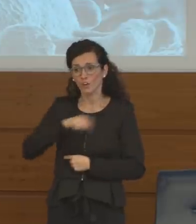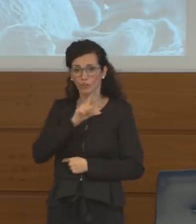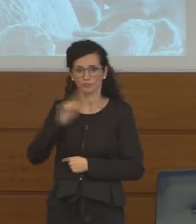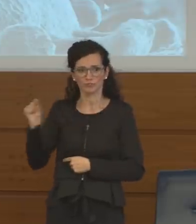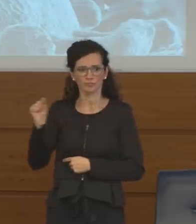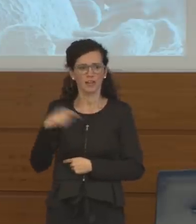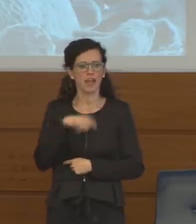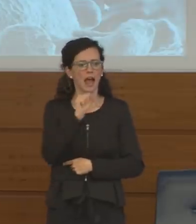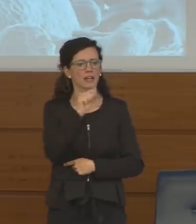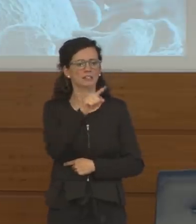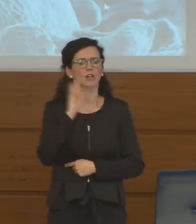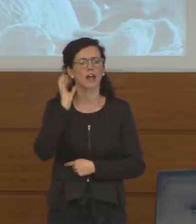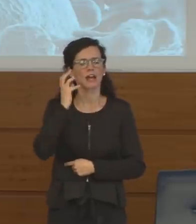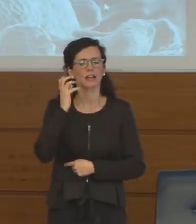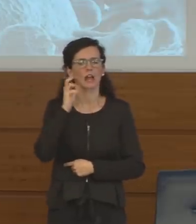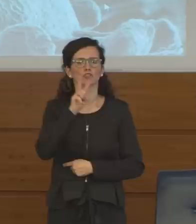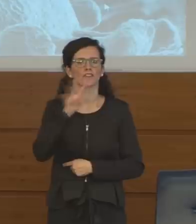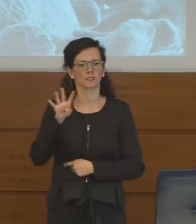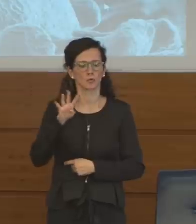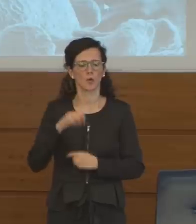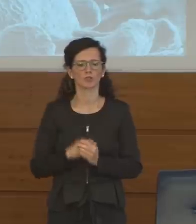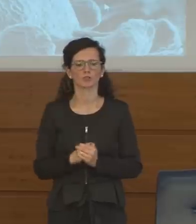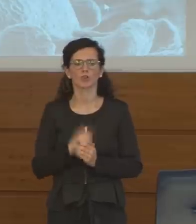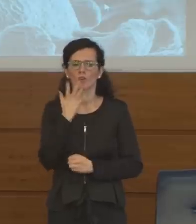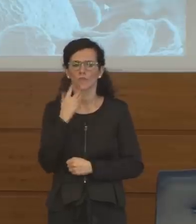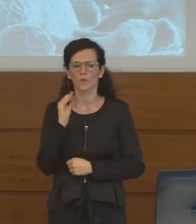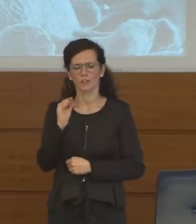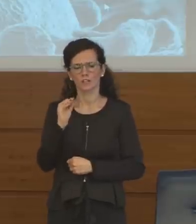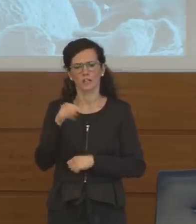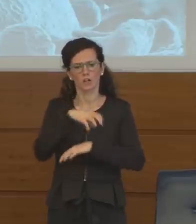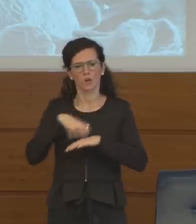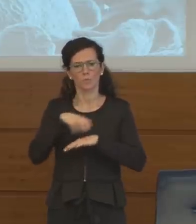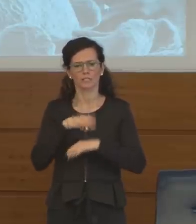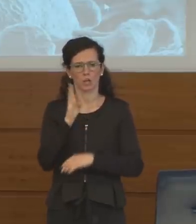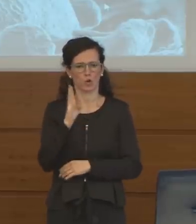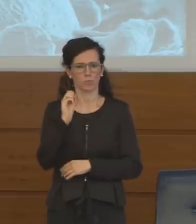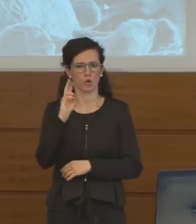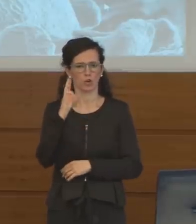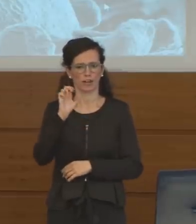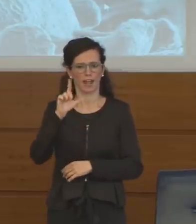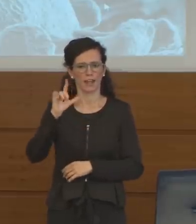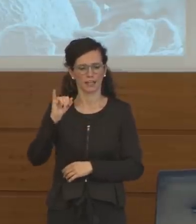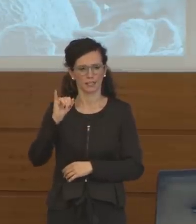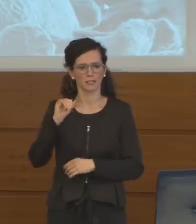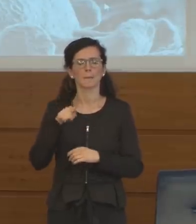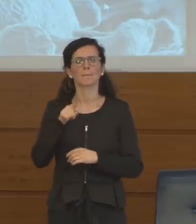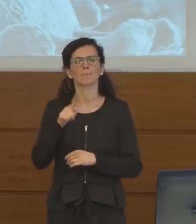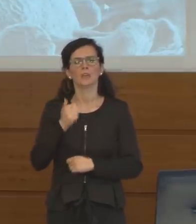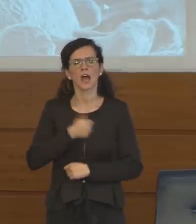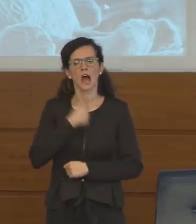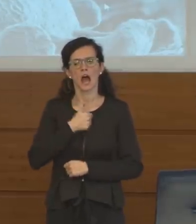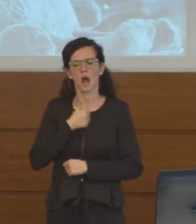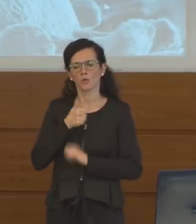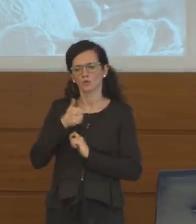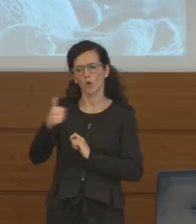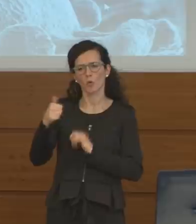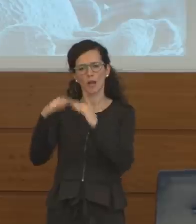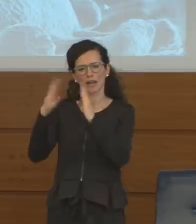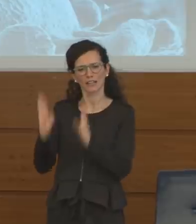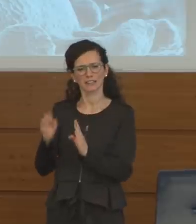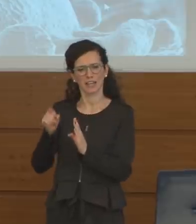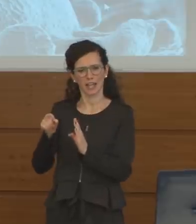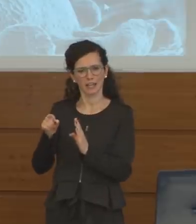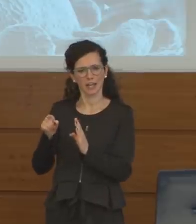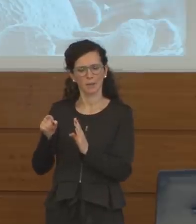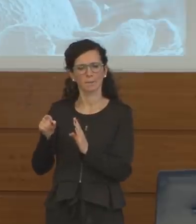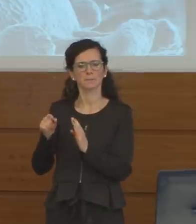sono Alessandro Arona di Radio 24. Volevo chiedere soprattutto al commissario Borrelli un chiarimento sull'autoquarantena fiduciaria domiciliare con sorveglianza